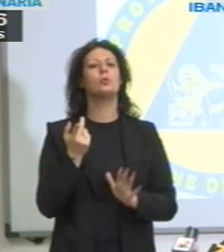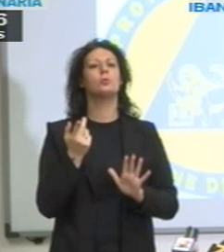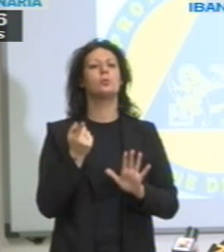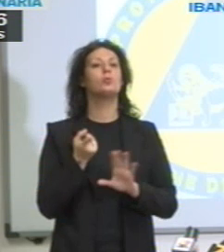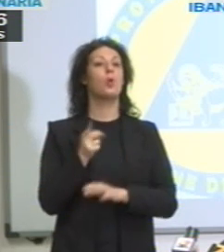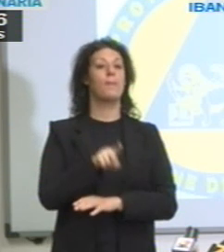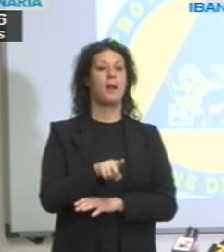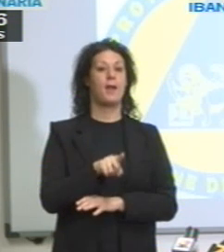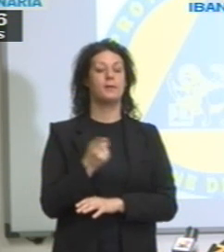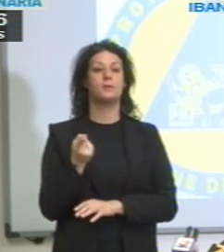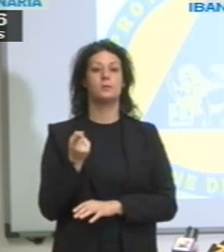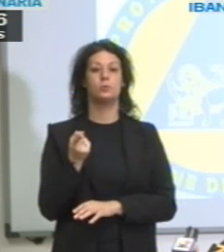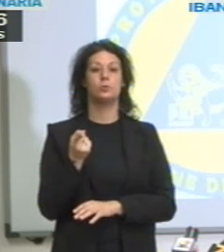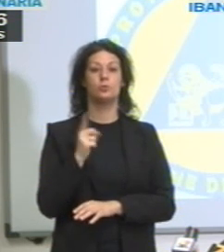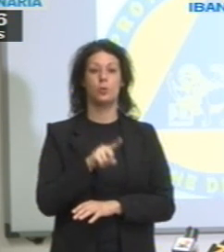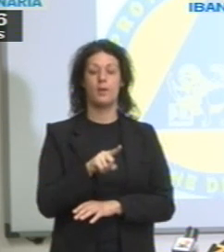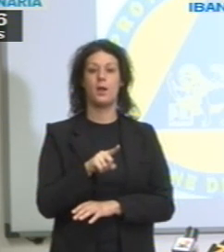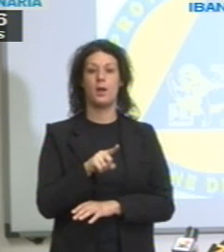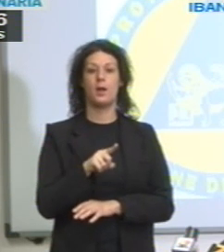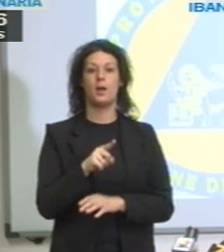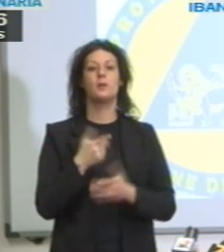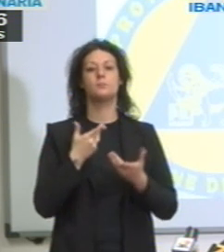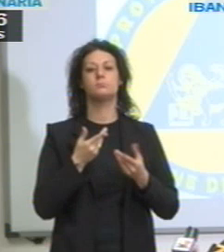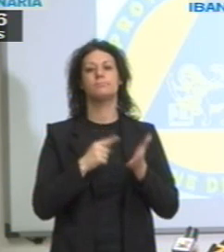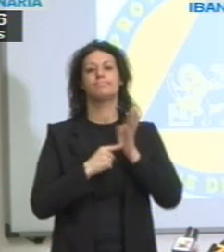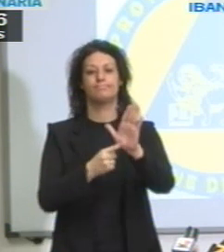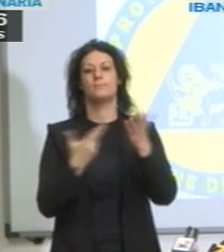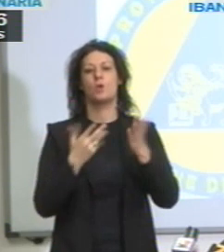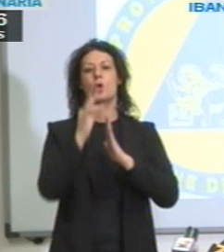ovviamente tutto quello che è la proroga della nostra ordinanza,